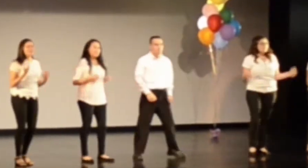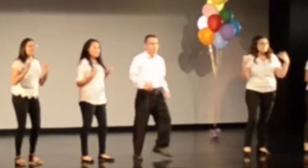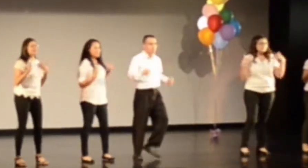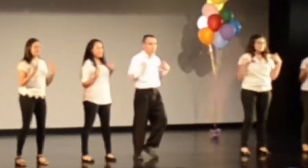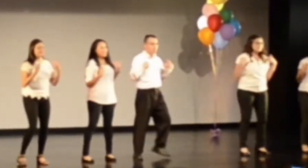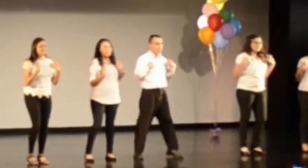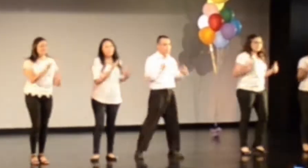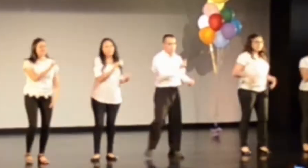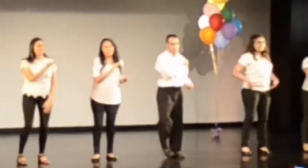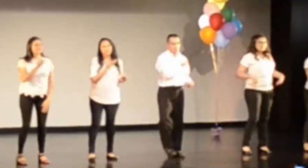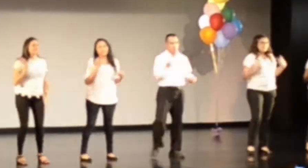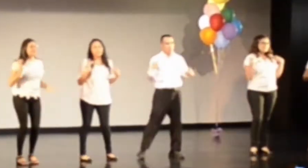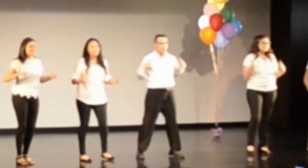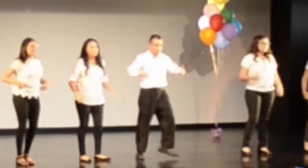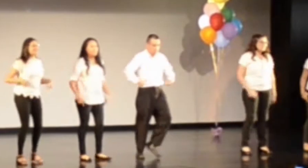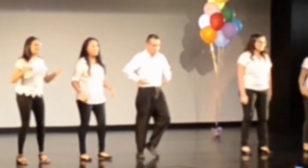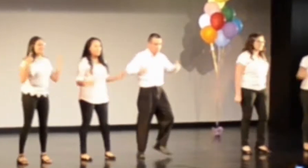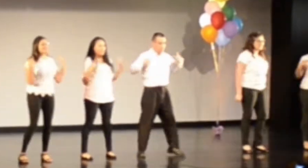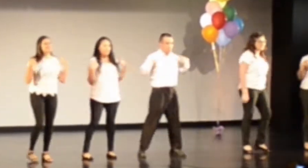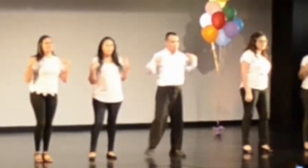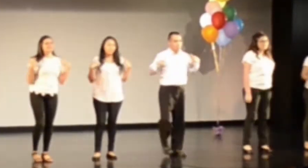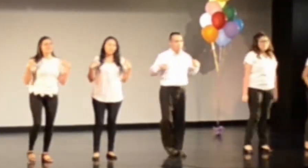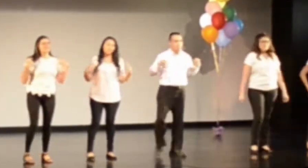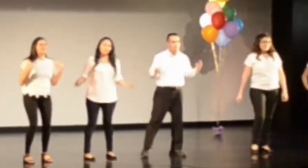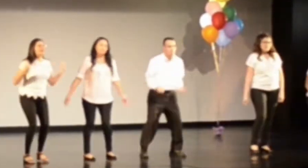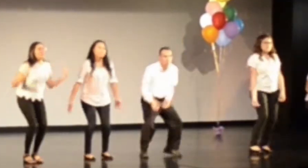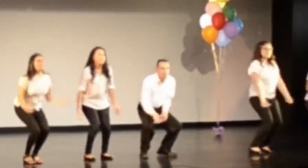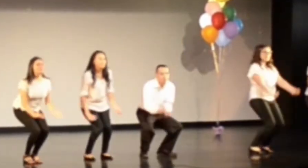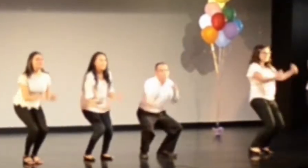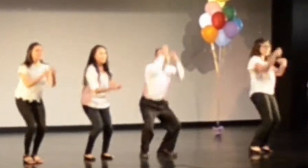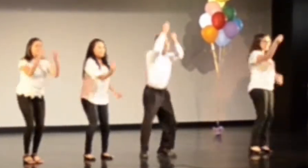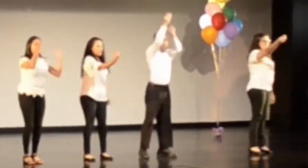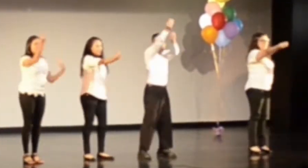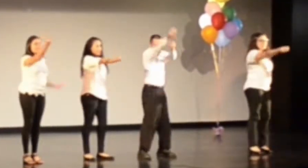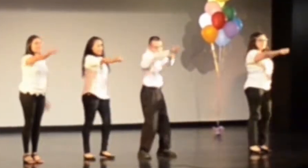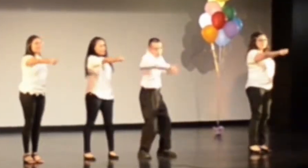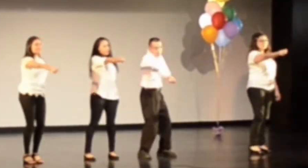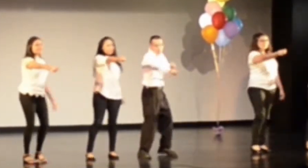Pues hay en nuestras vidas mucho que dar.